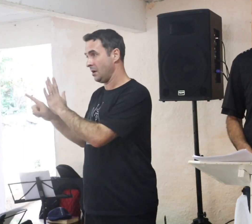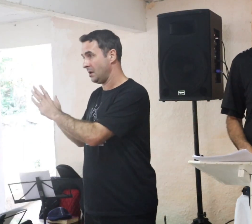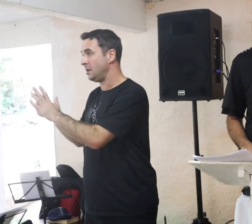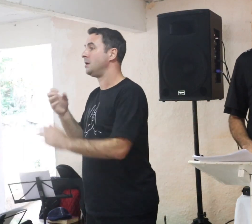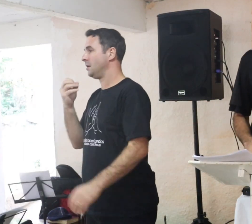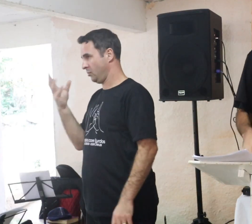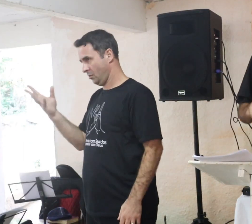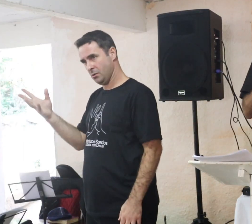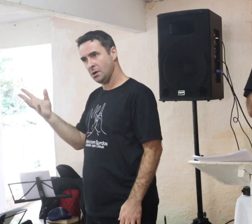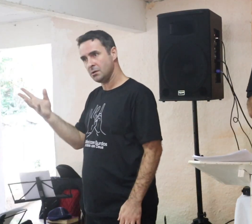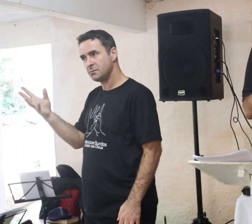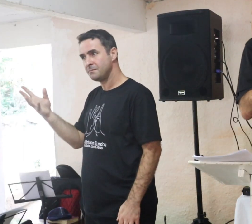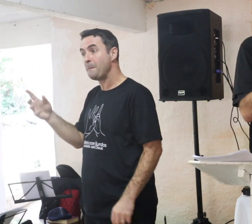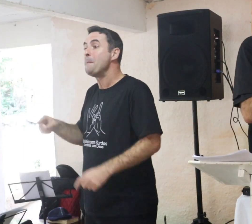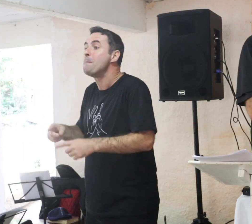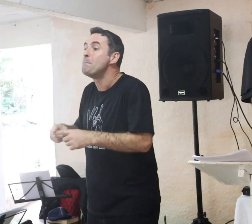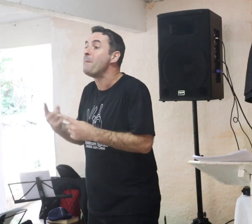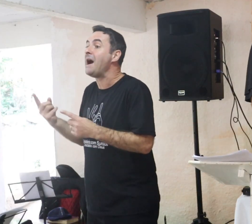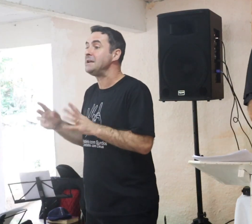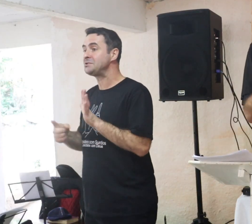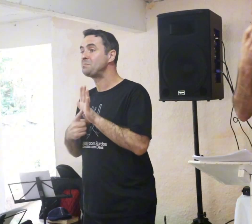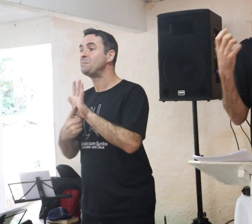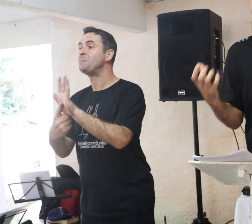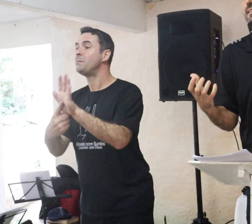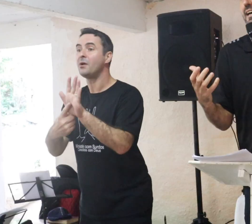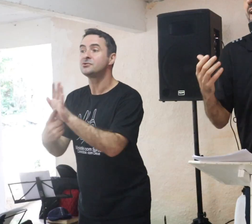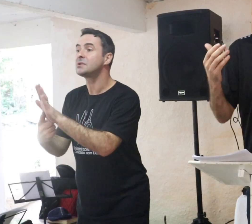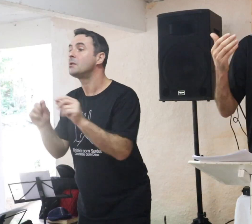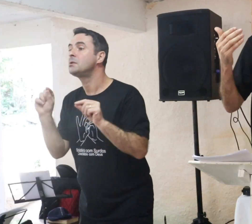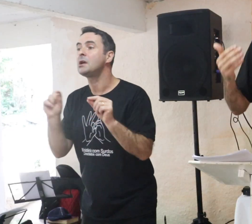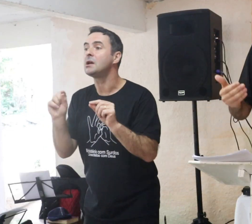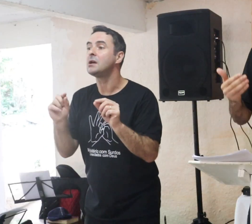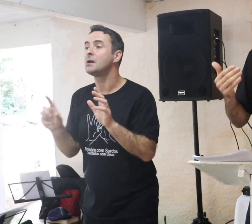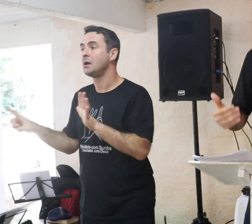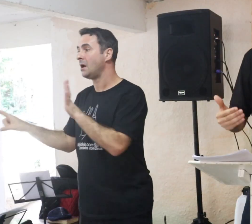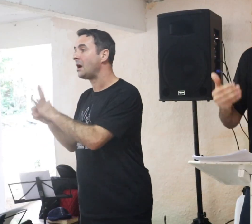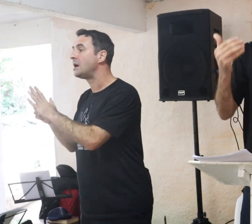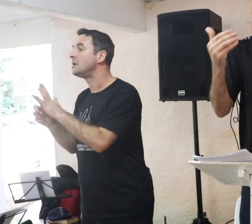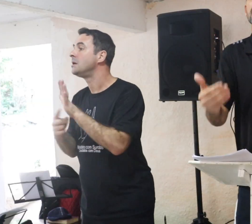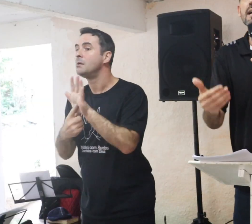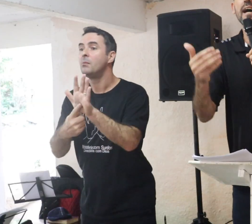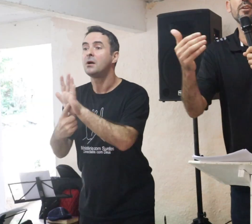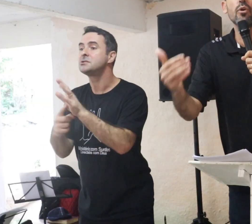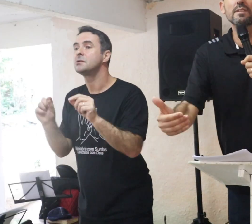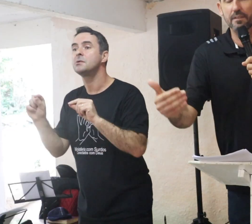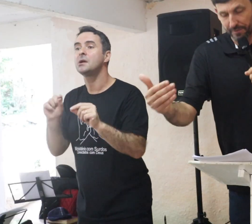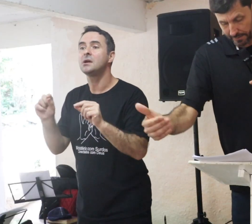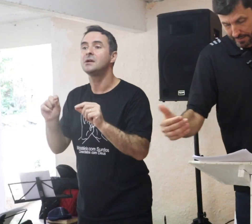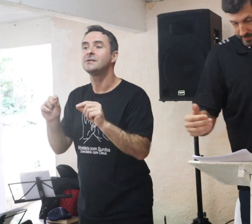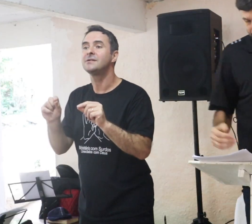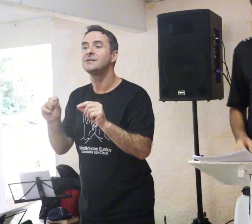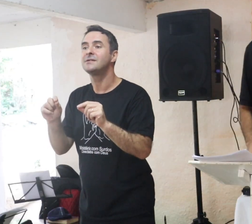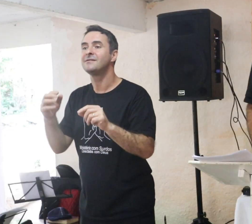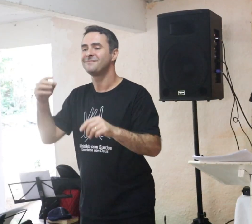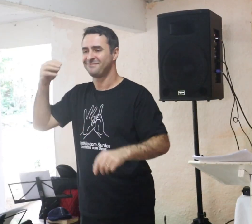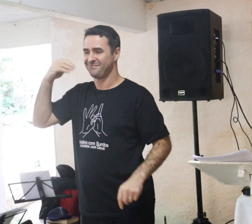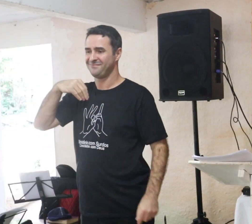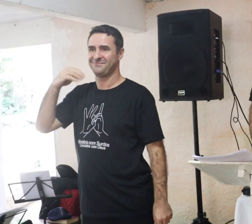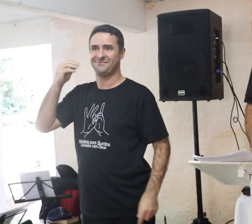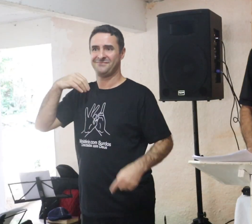do pecado, porque a lei revela a nossa fraqueza. A lei evidencia a nossa